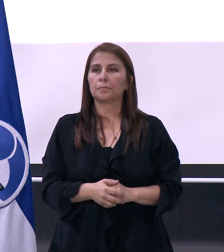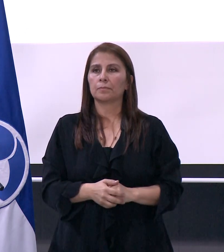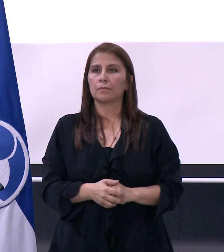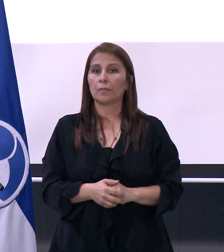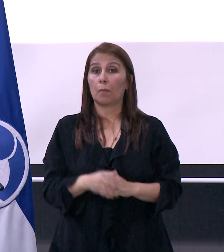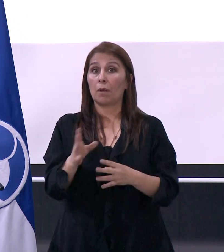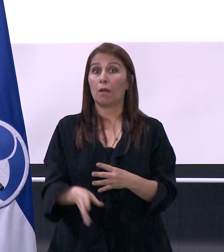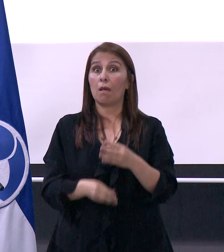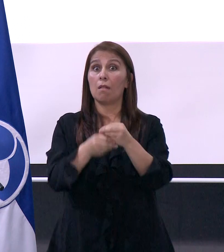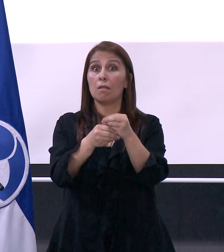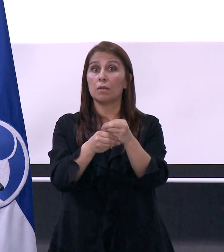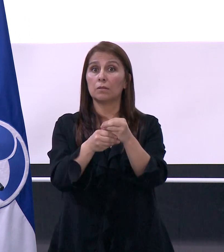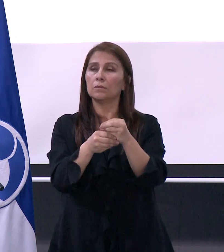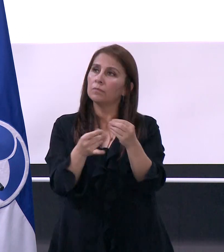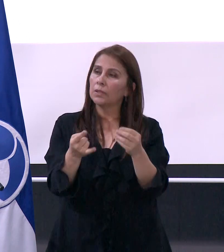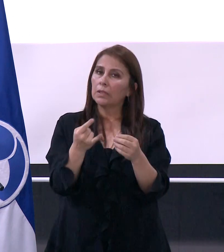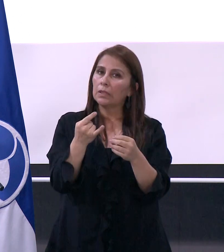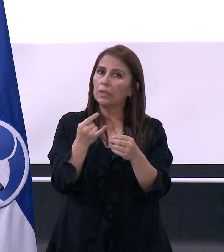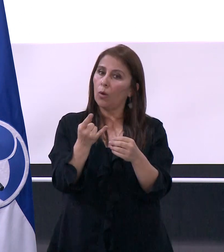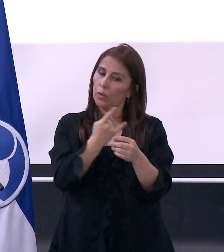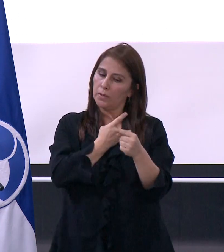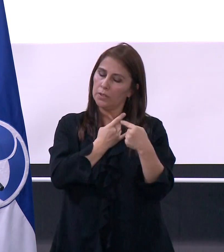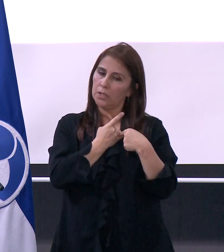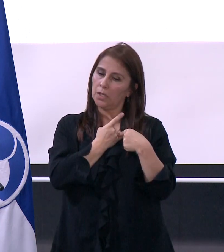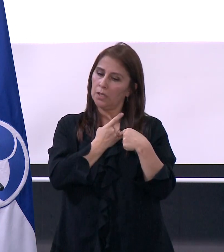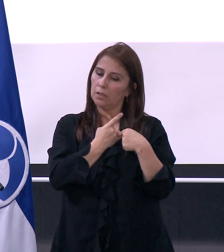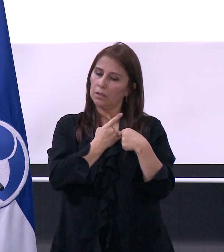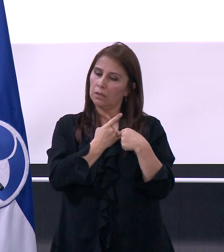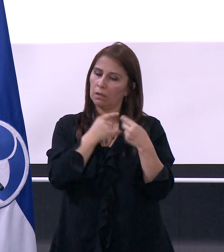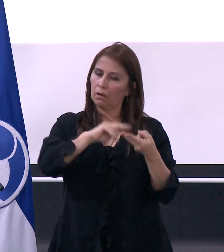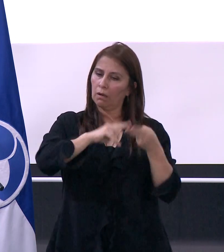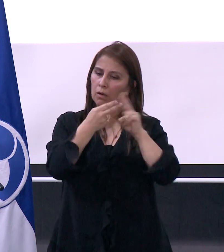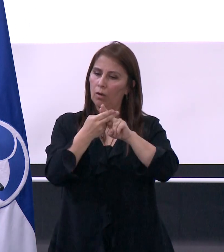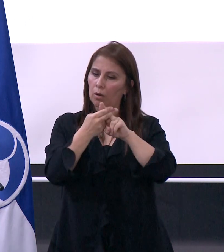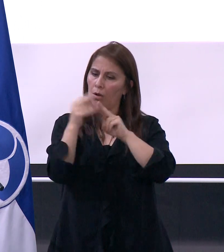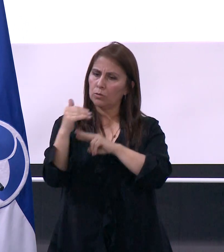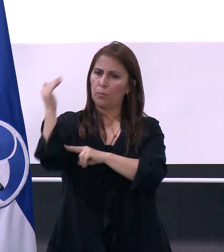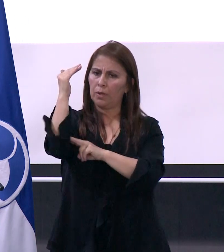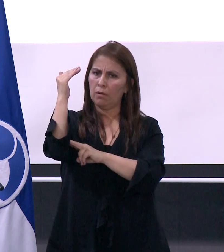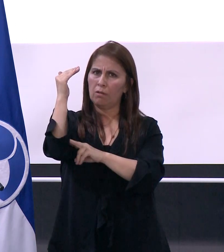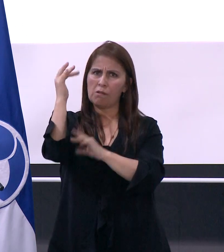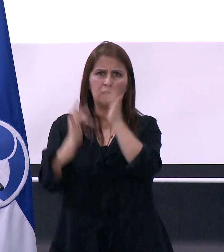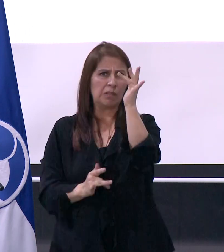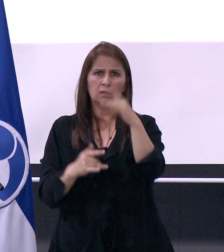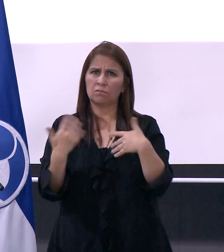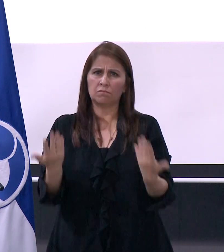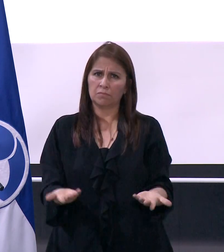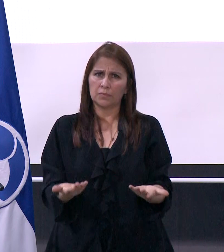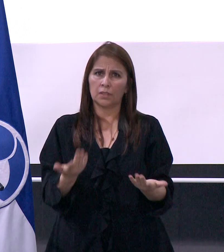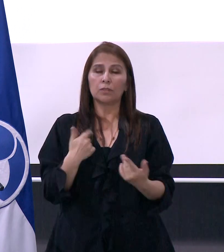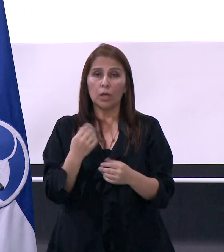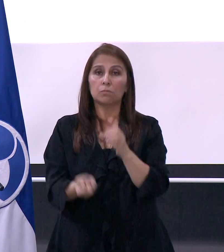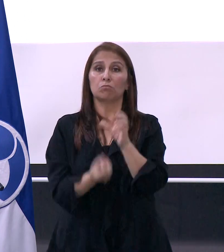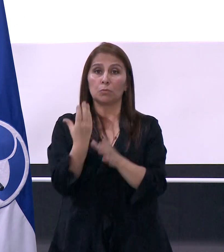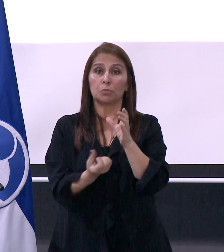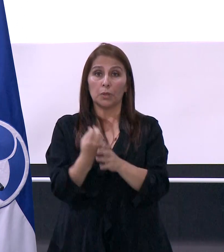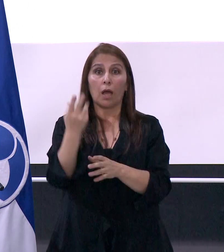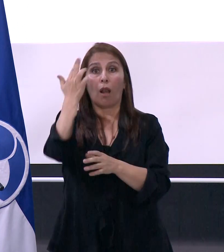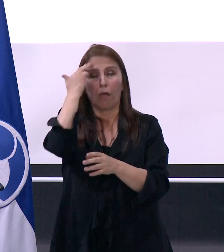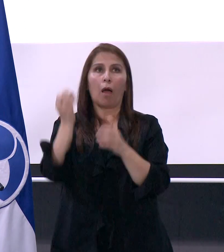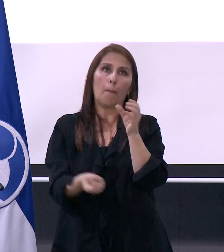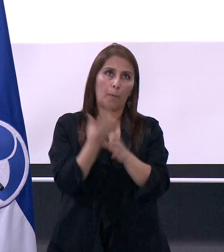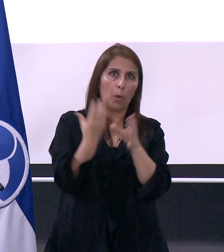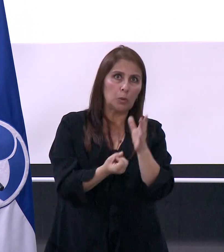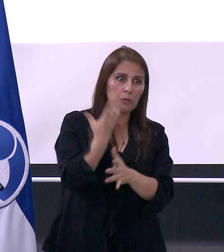obedece a una idea de universidad que poco tiene que ver con lo superior y se reduce una lógica de producción de resultados medibles